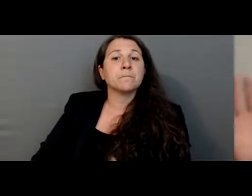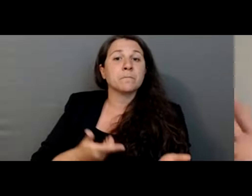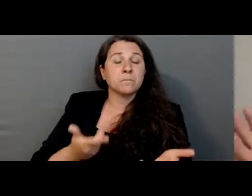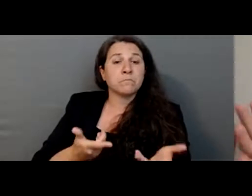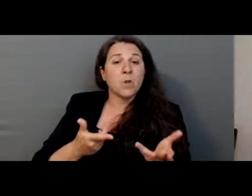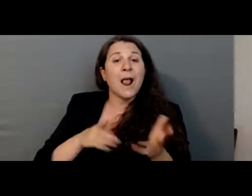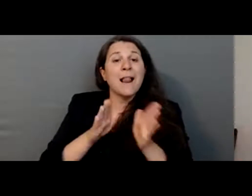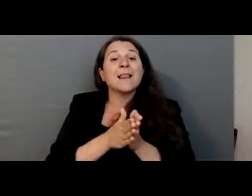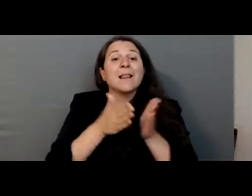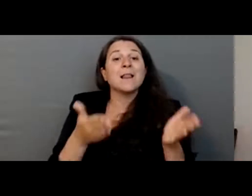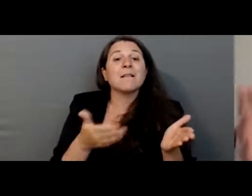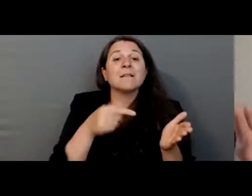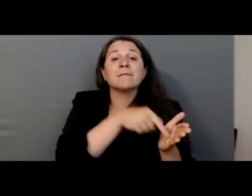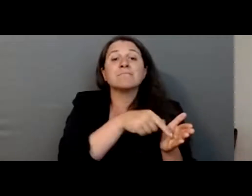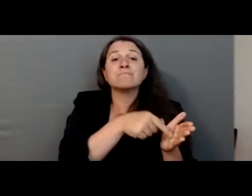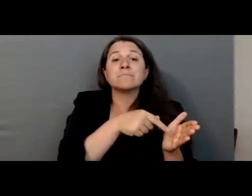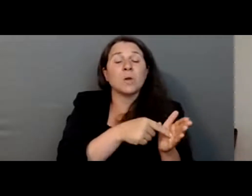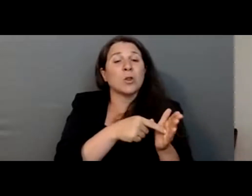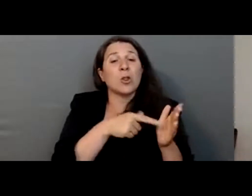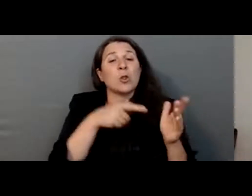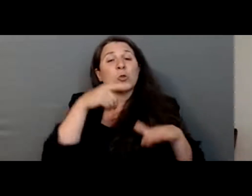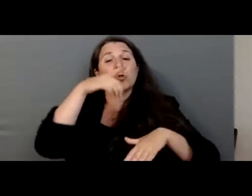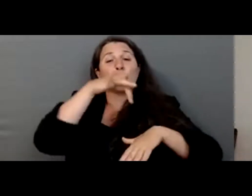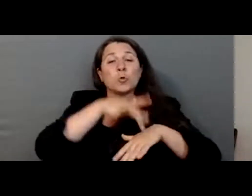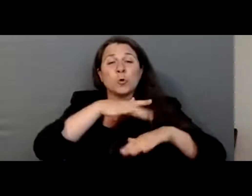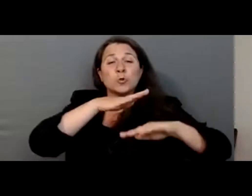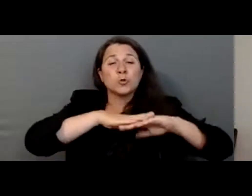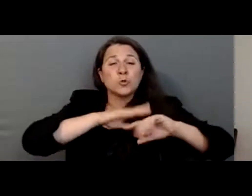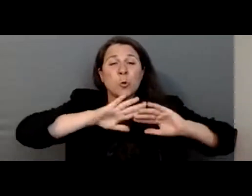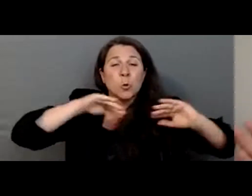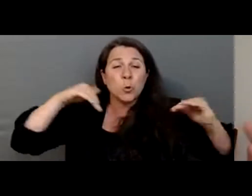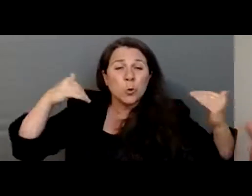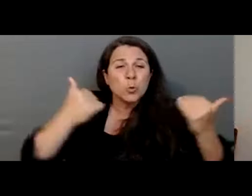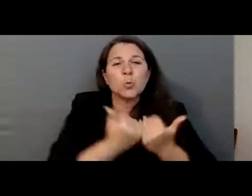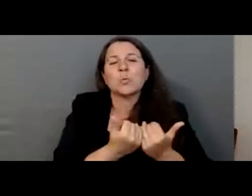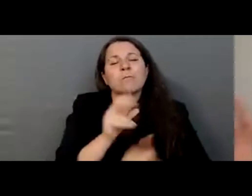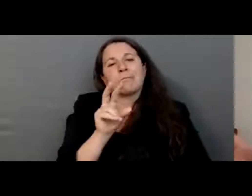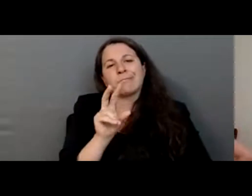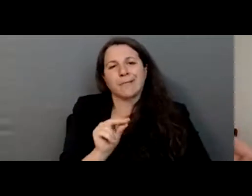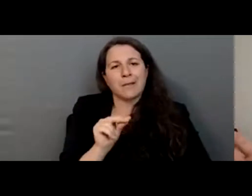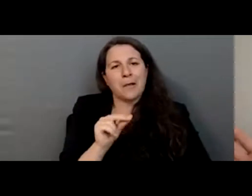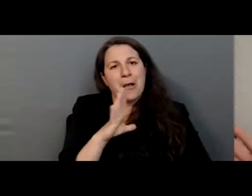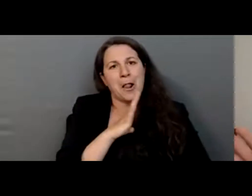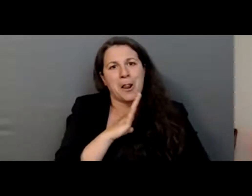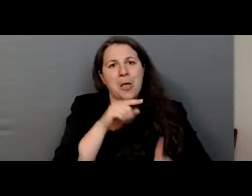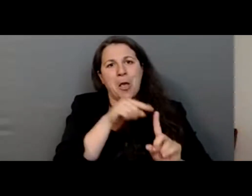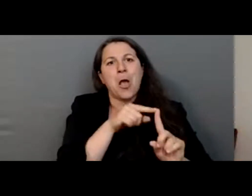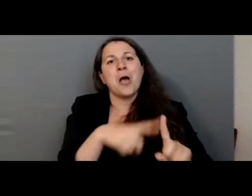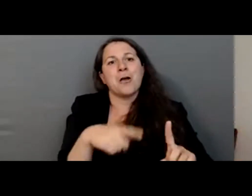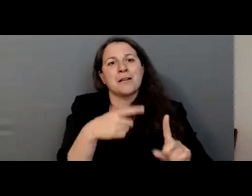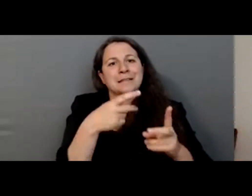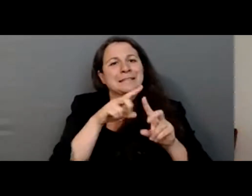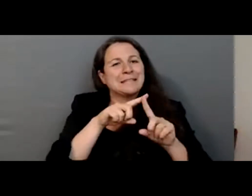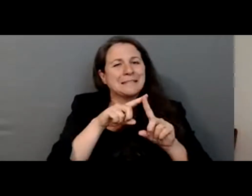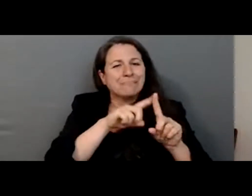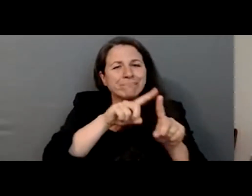pas tout. Ce numéro de la Ligue des droits et libertés, il faudrait le voir un peu comme une série d'échantillons, si vous voulez, de différentes problématiques. Il ne s'agissait pas